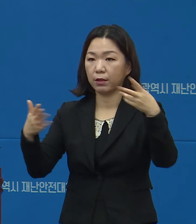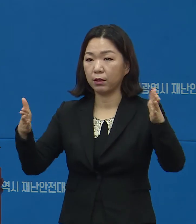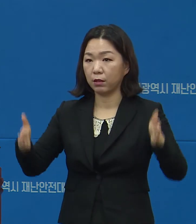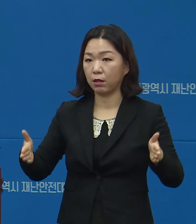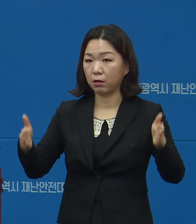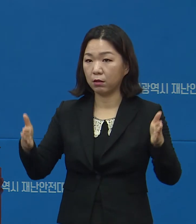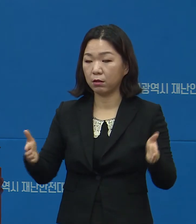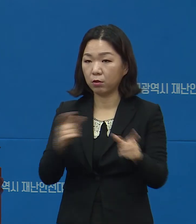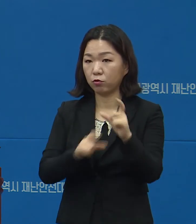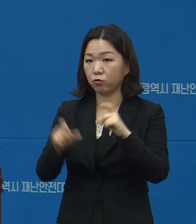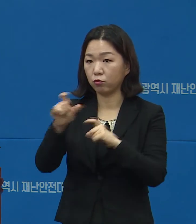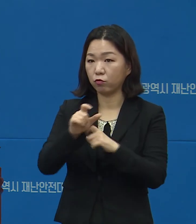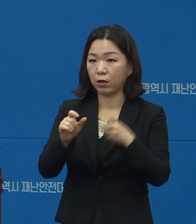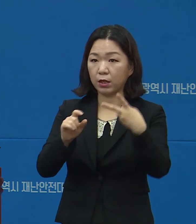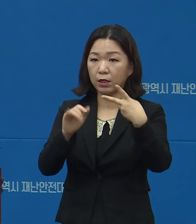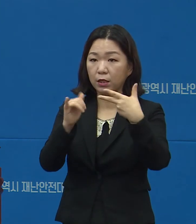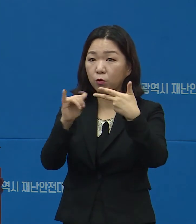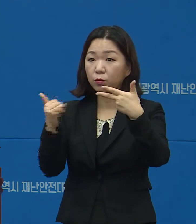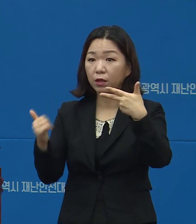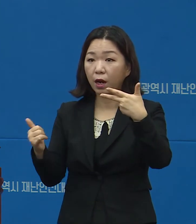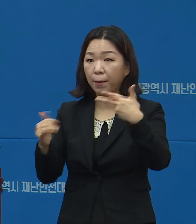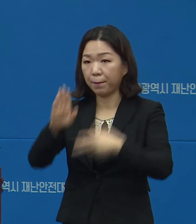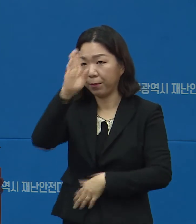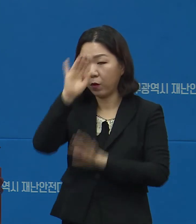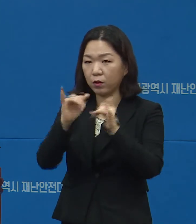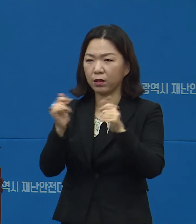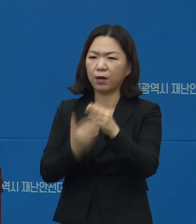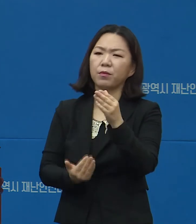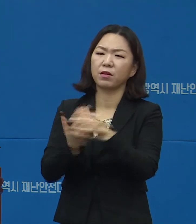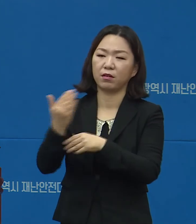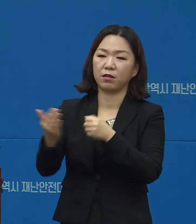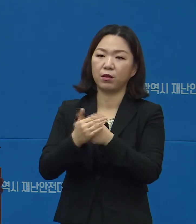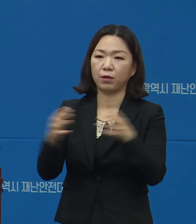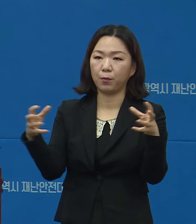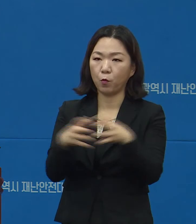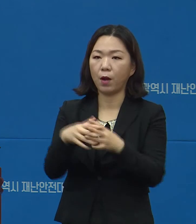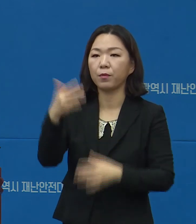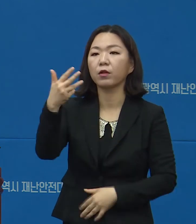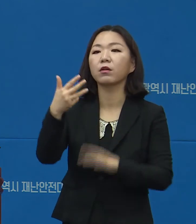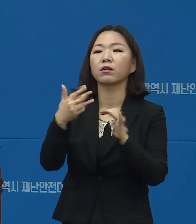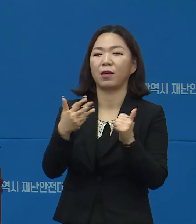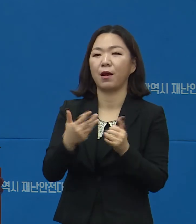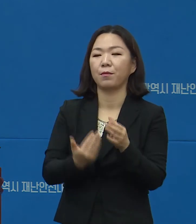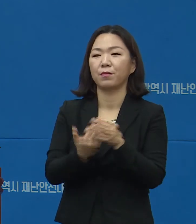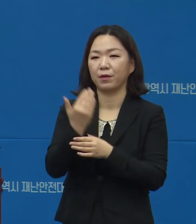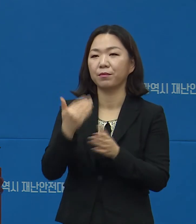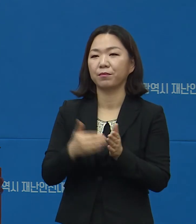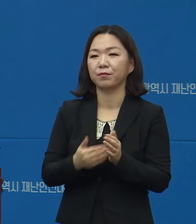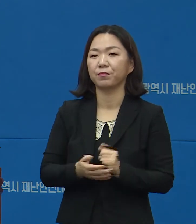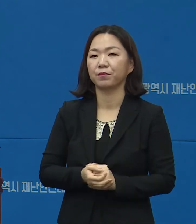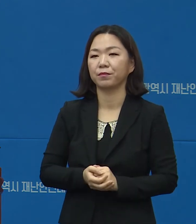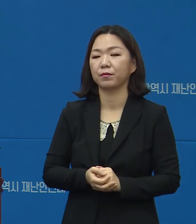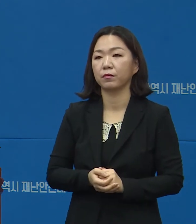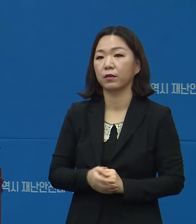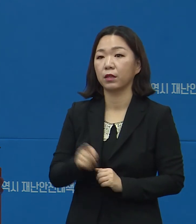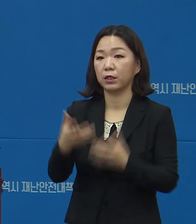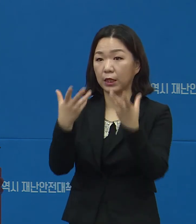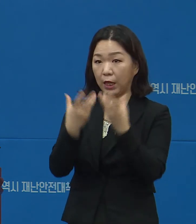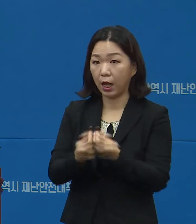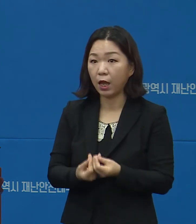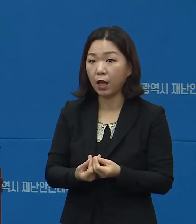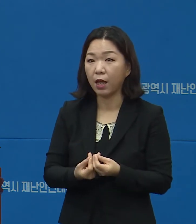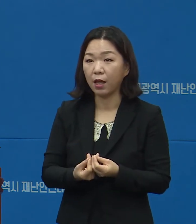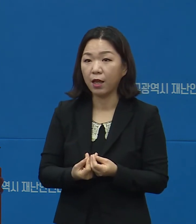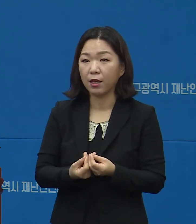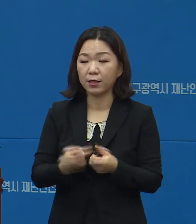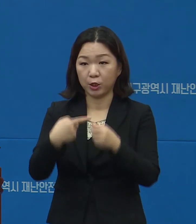사이에 추가적으로 7명의 확진자가 더 생겨서 총 8명의 확진자가 발생하였습니다. 이 사례 역시 첫